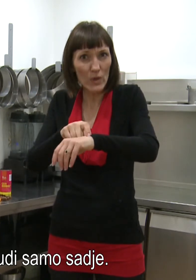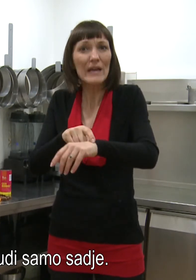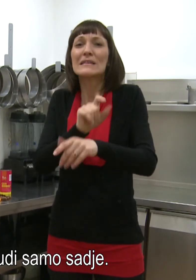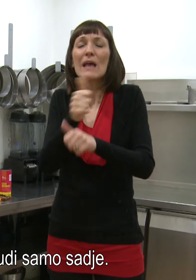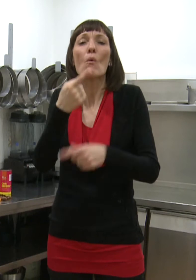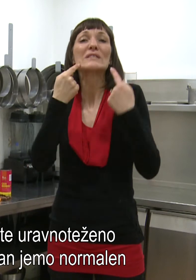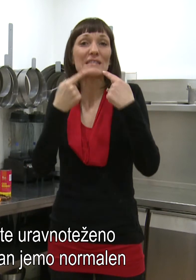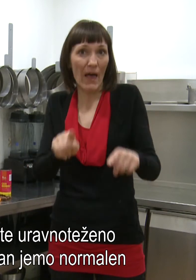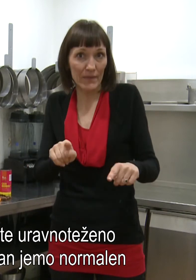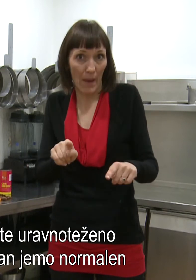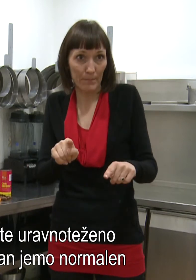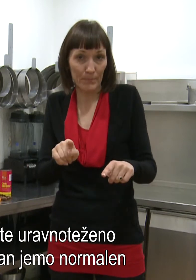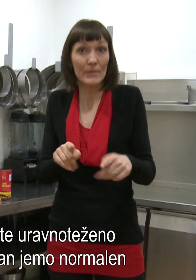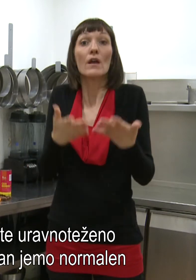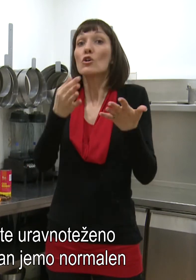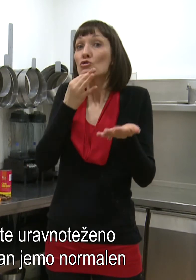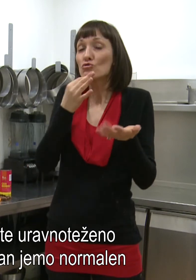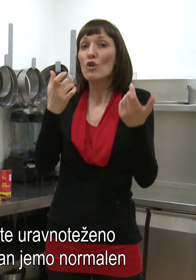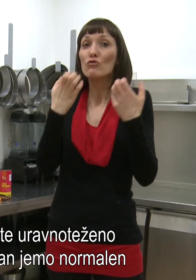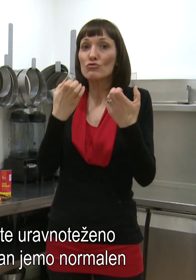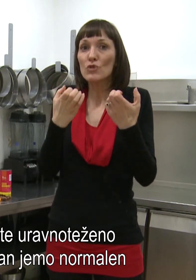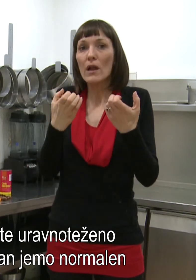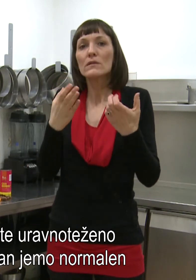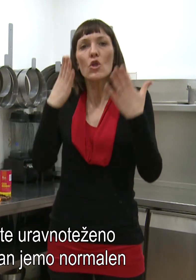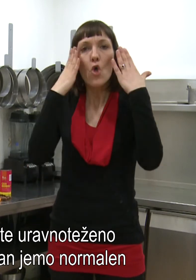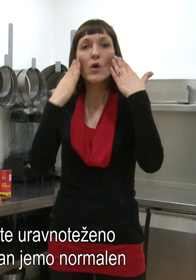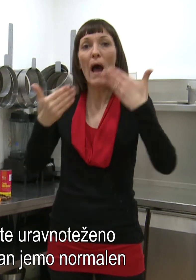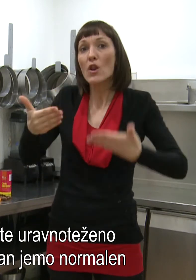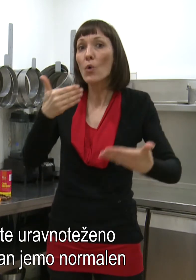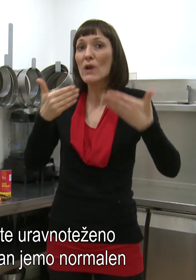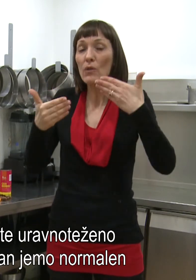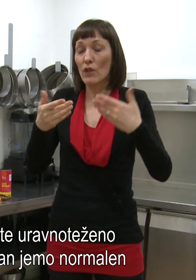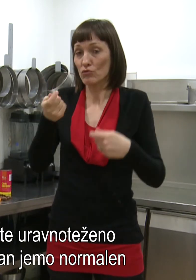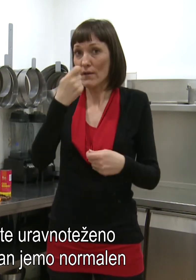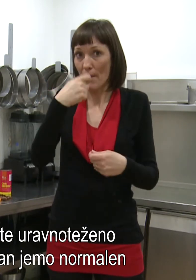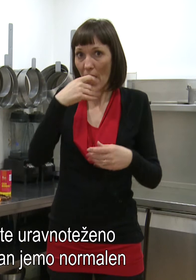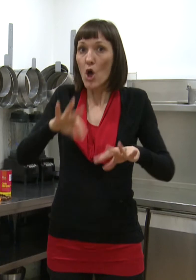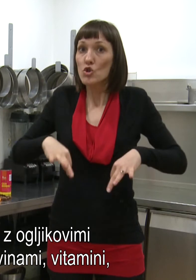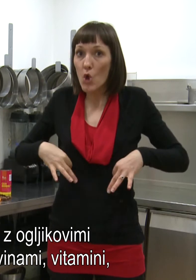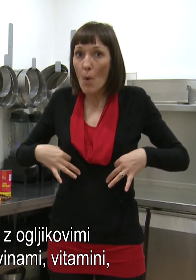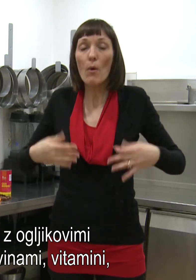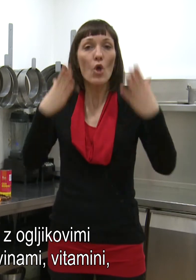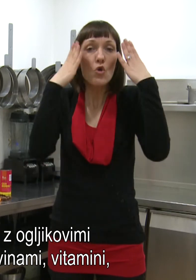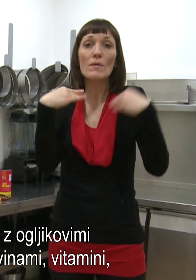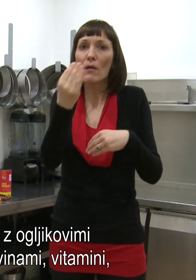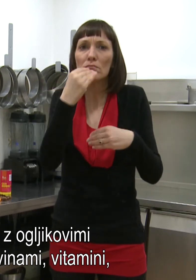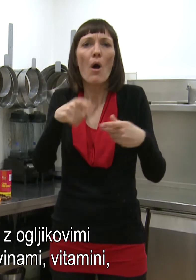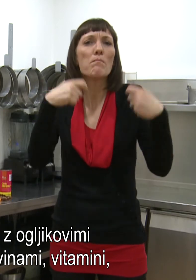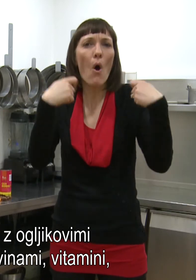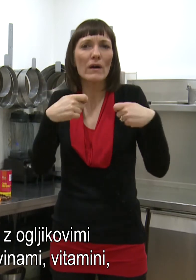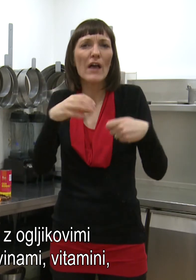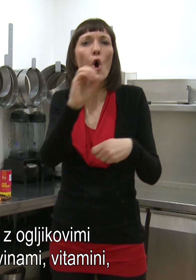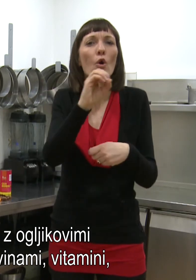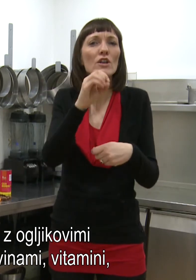samo sadje. Sicer pa, če želite uravnoteženo prehrano, dopoldan jemo normalen zajtrk, bogat z